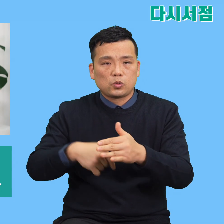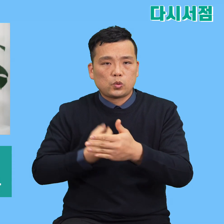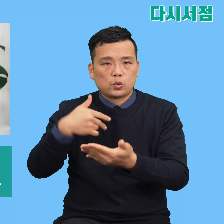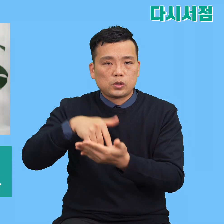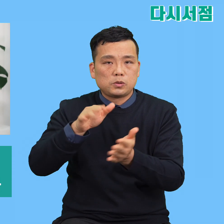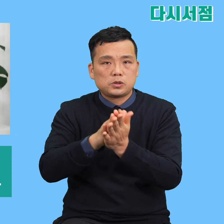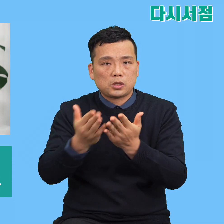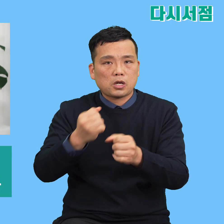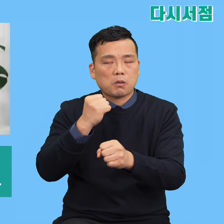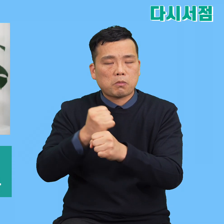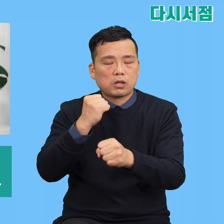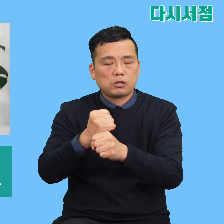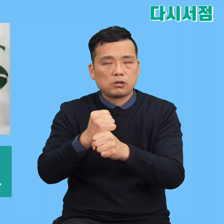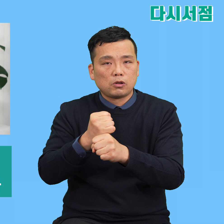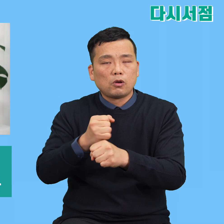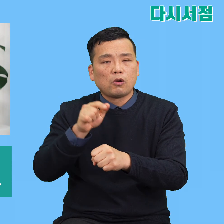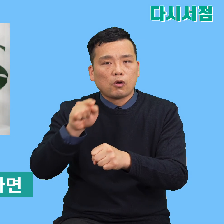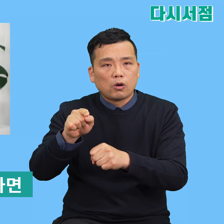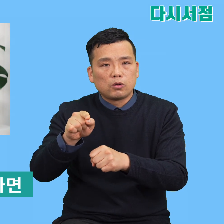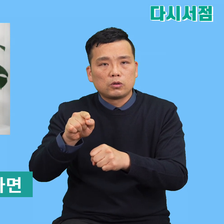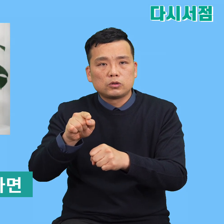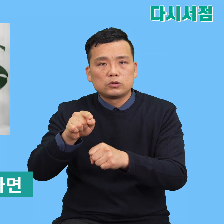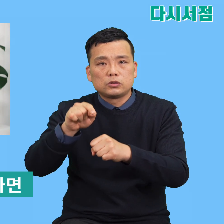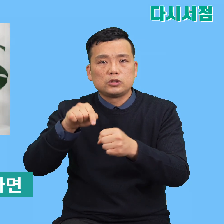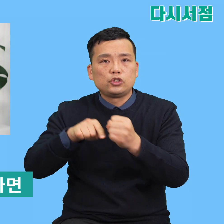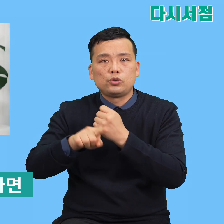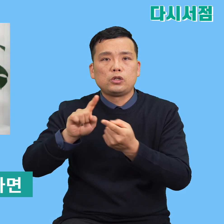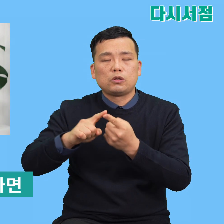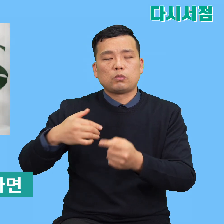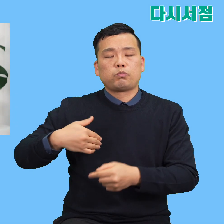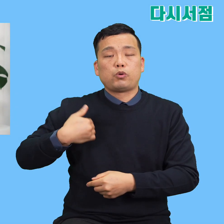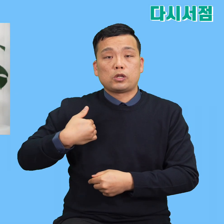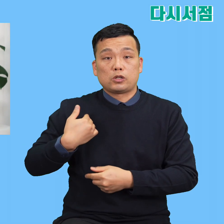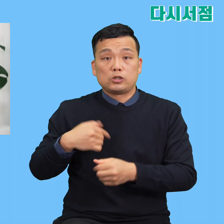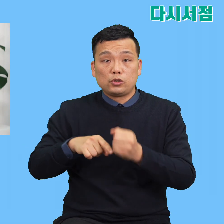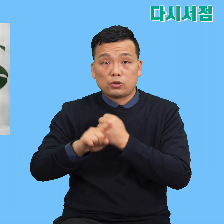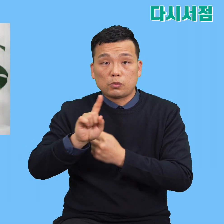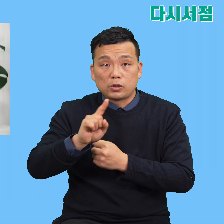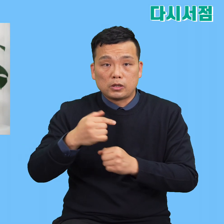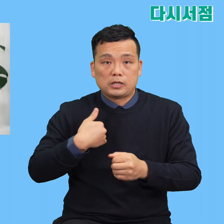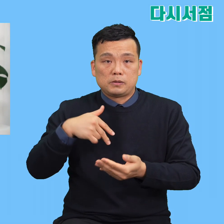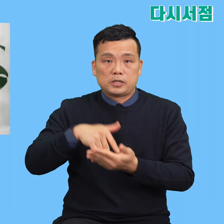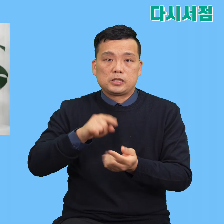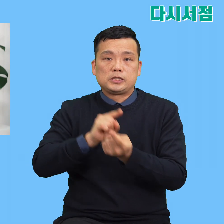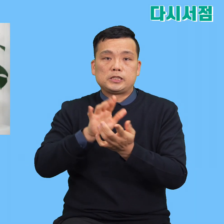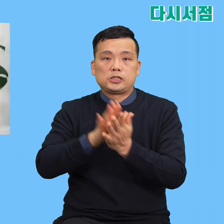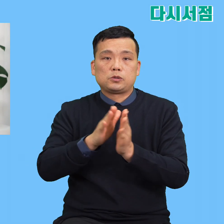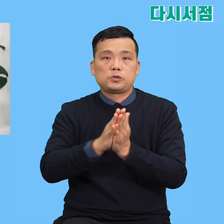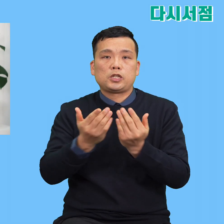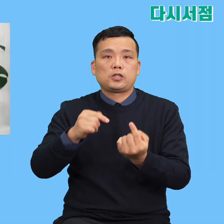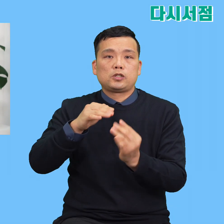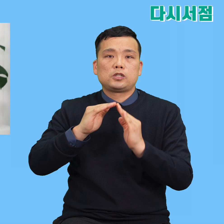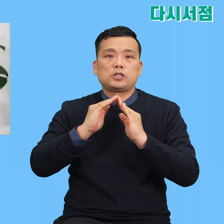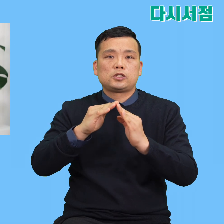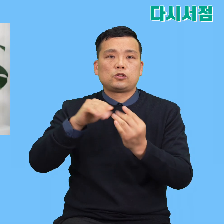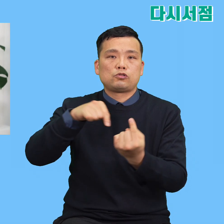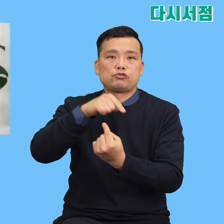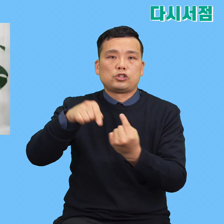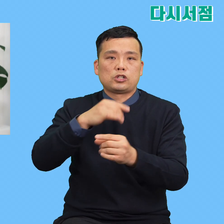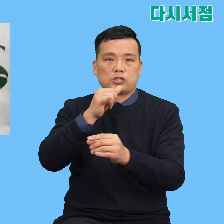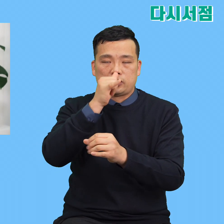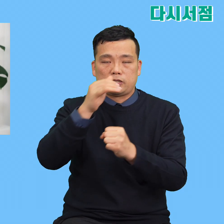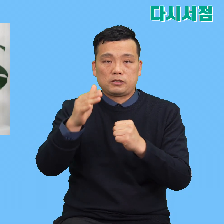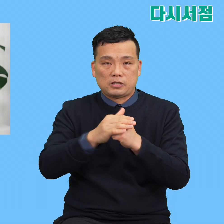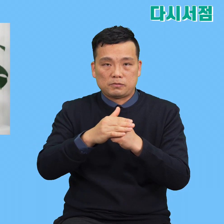만들지? 그러니까 책방 하는 입장에서는 그게 버거우니까 너무 읽고 보니까 많거나 하면은 근데 어쨌든 판매도